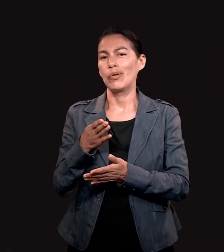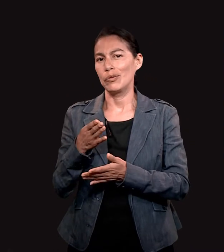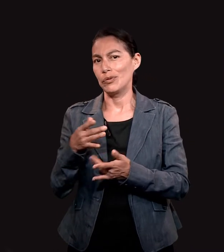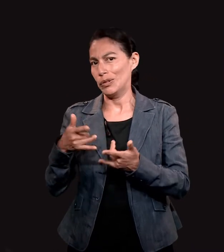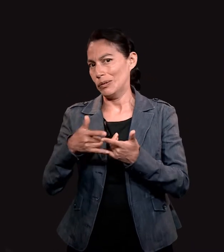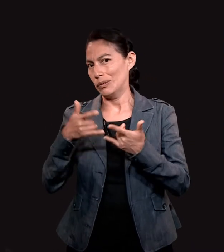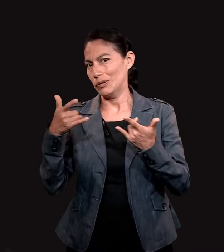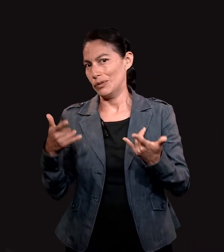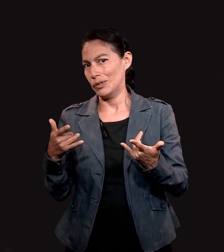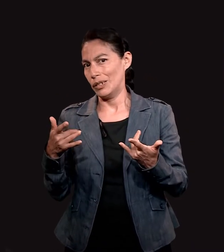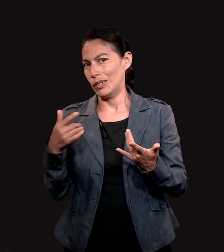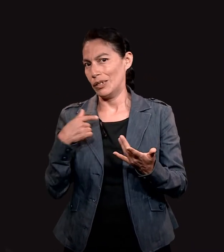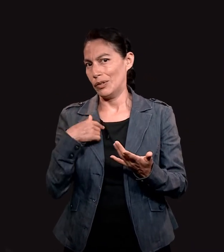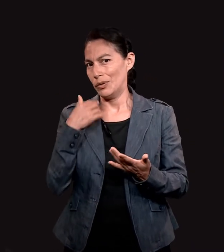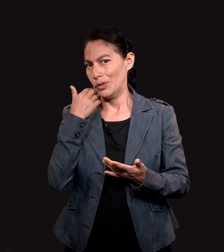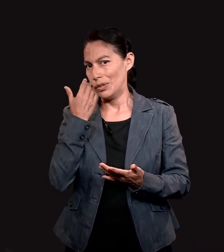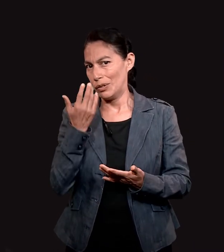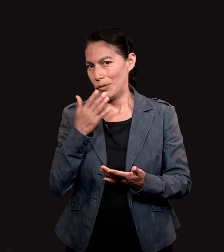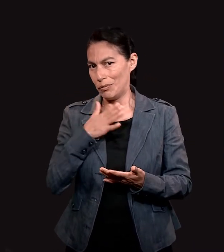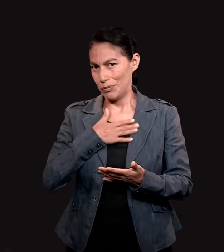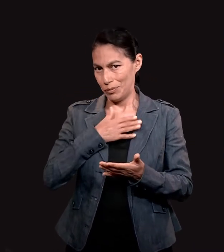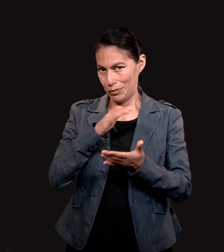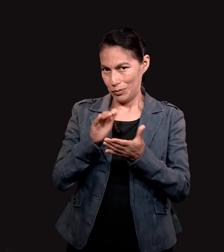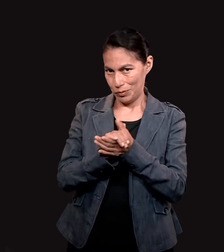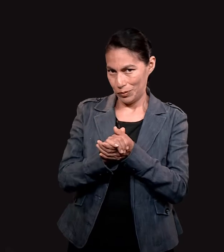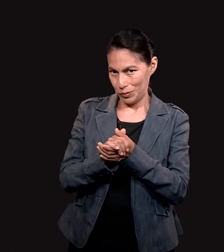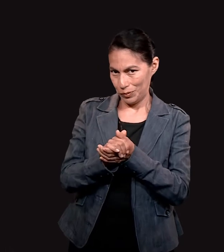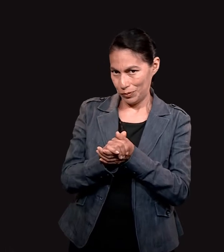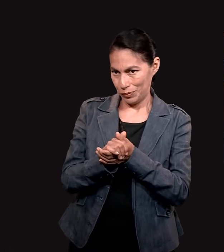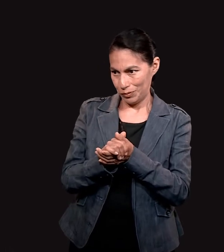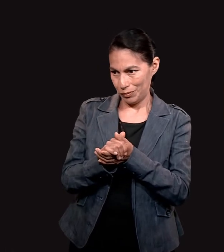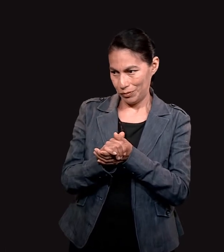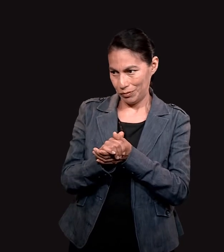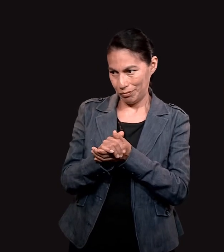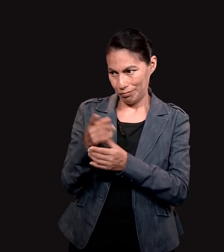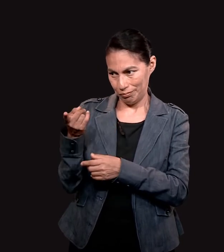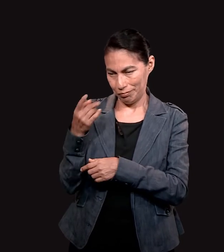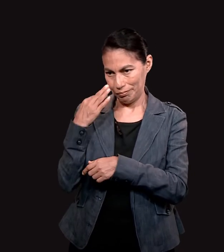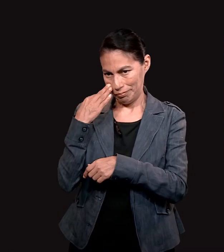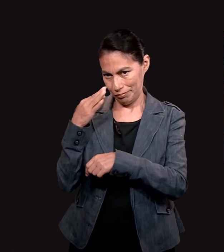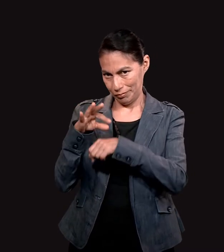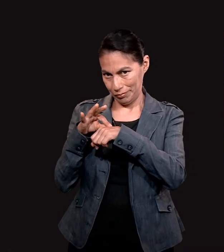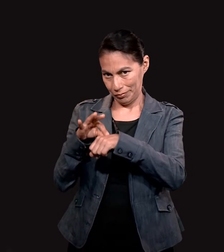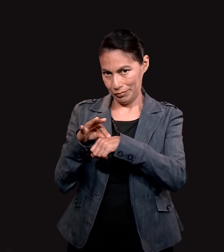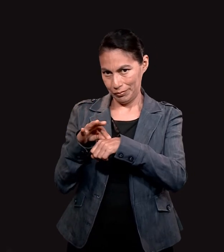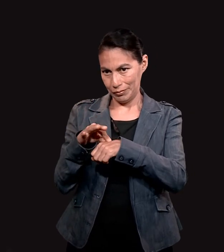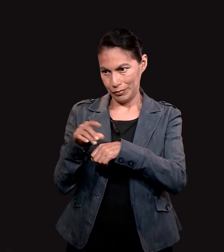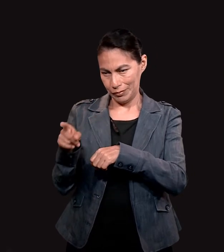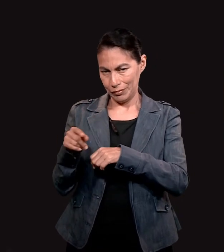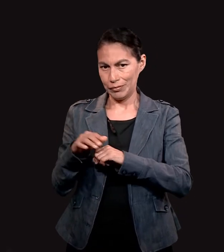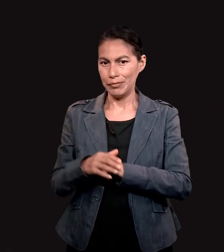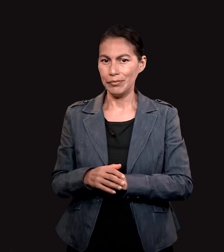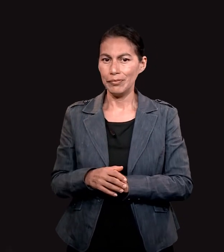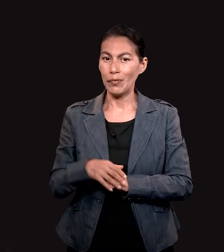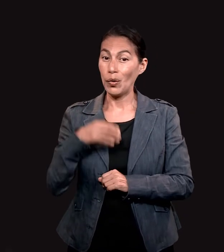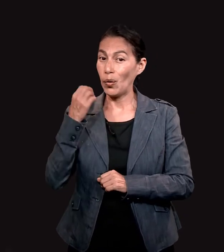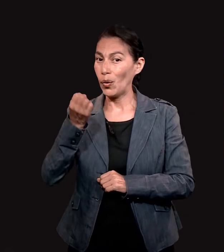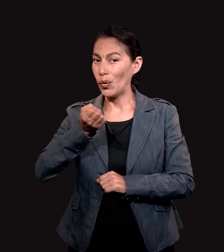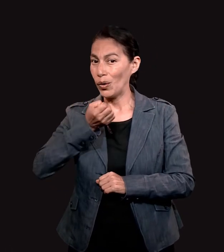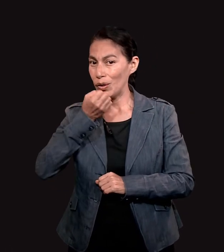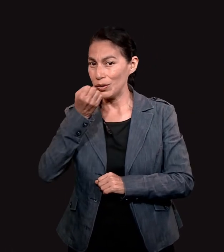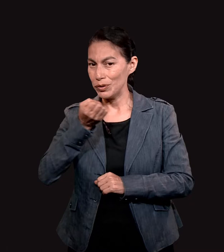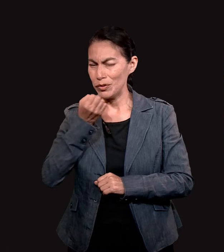hay una historia que quisiera que mi esposo compartiera, porque prácticamente él es también producto de una oración o